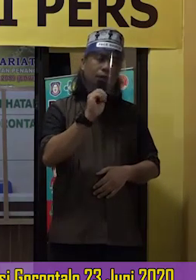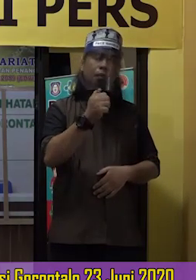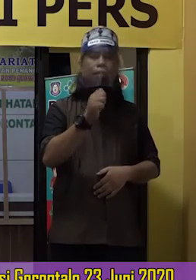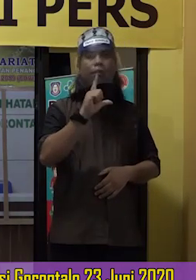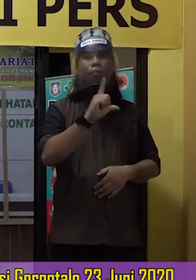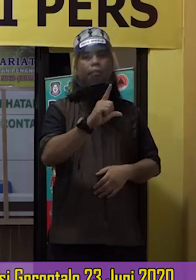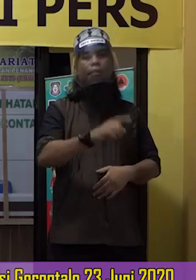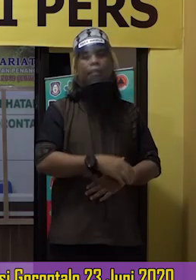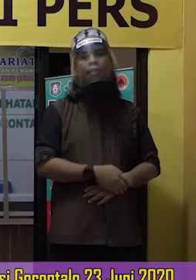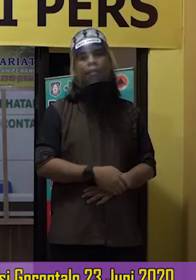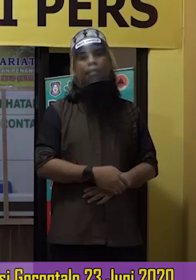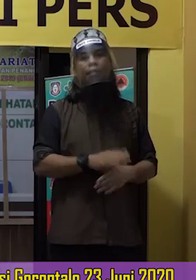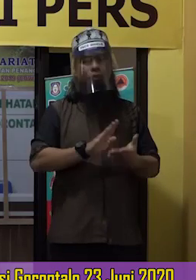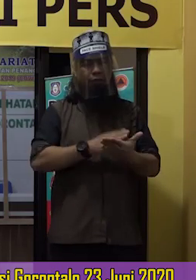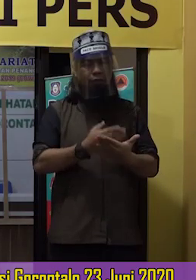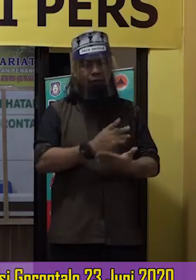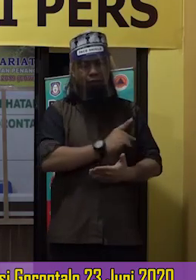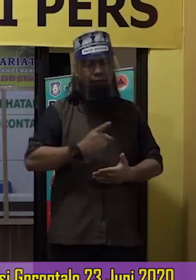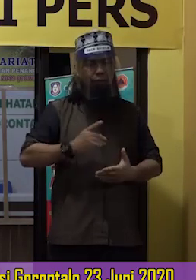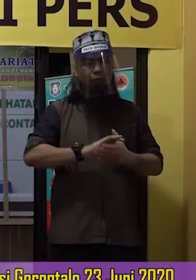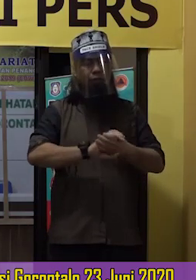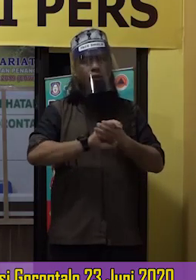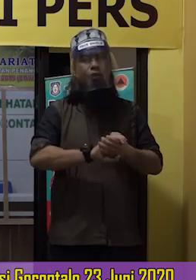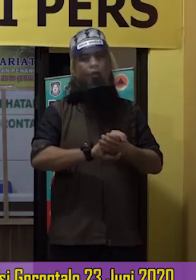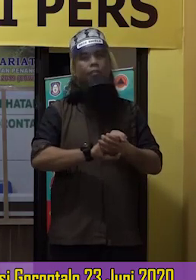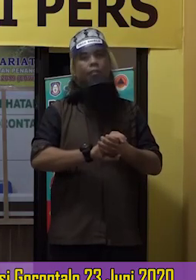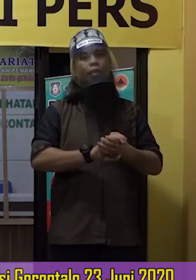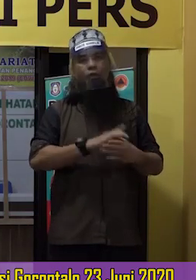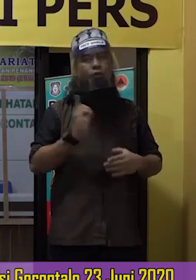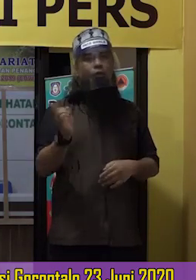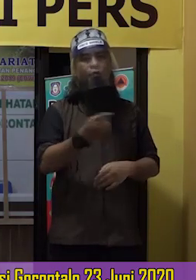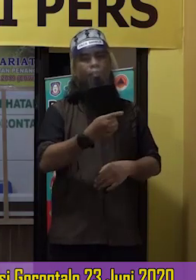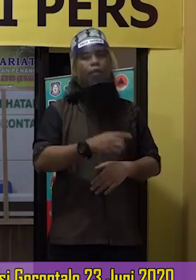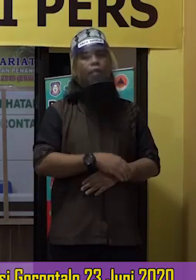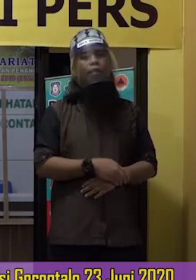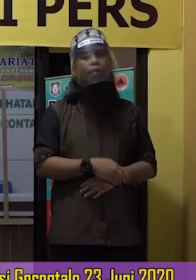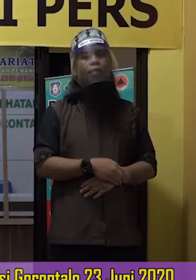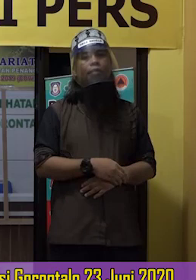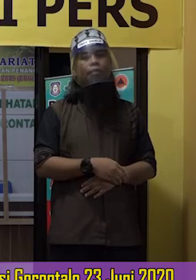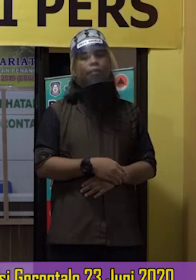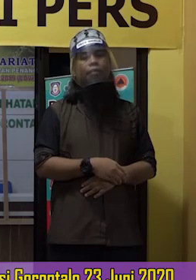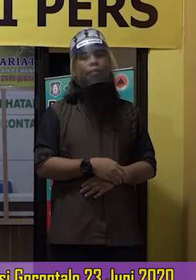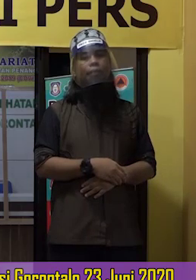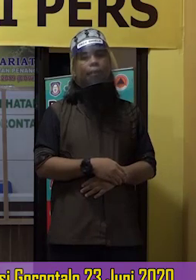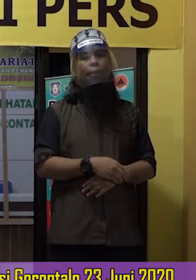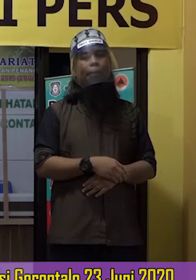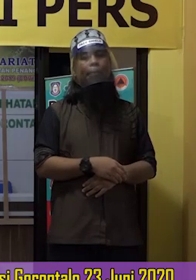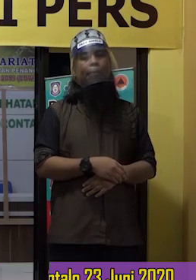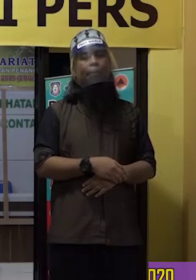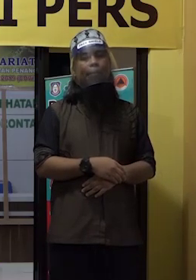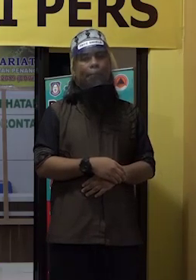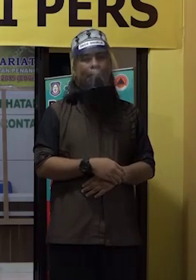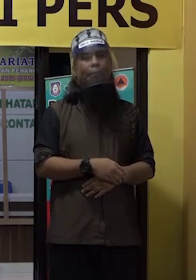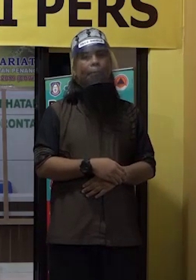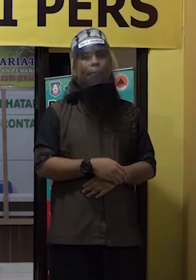Kota itu sudah sepakat bahwa jika ada pasien yang terkonfirmasi positif